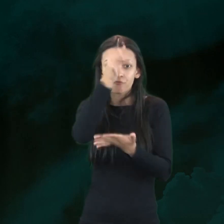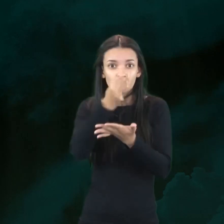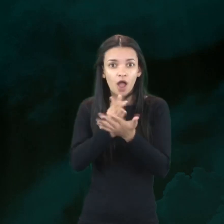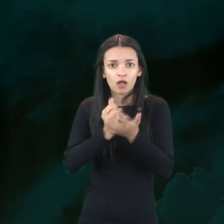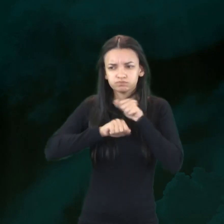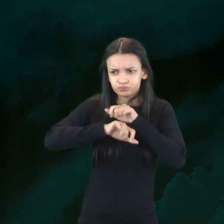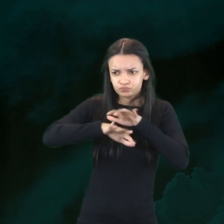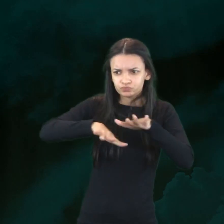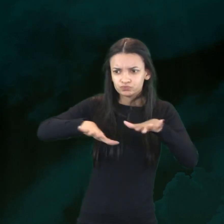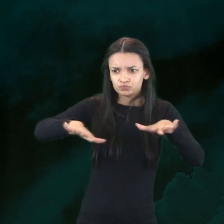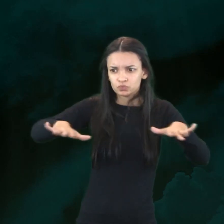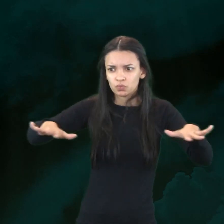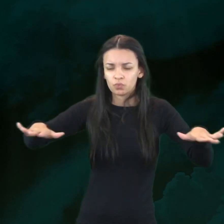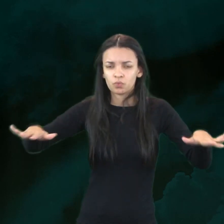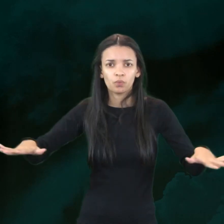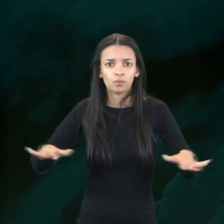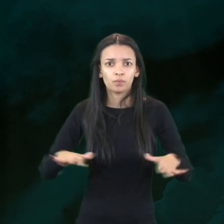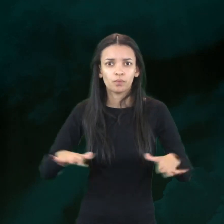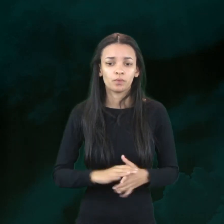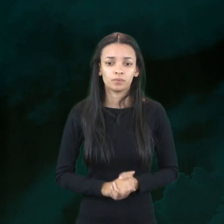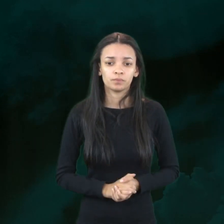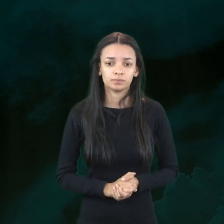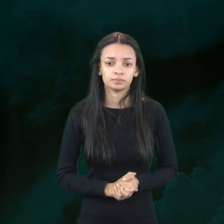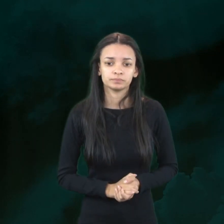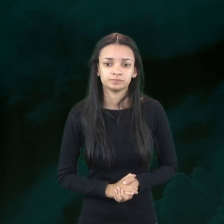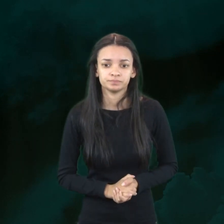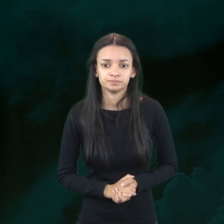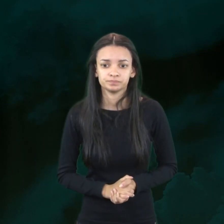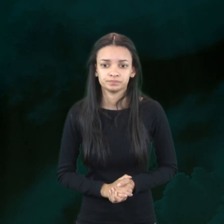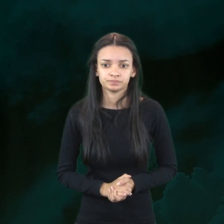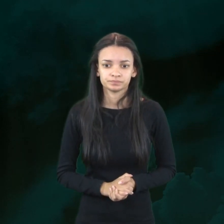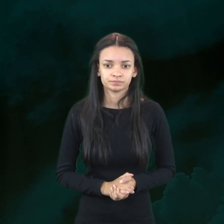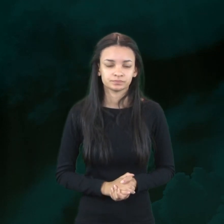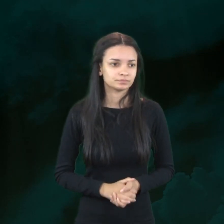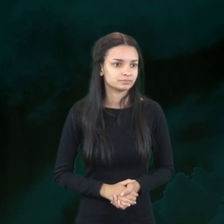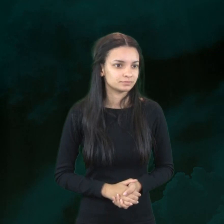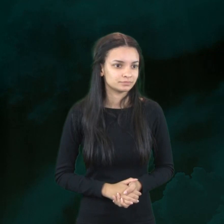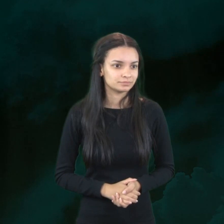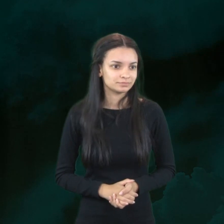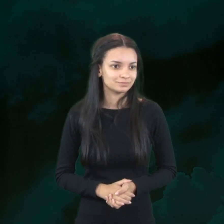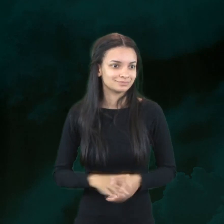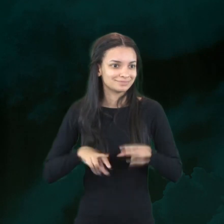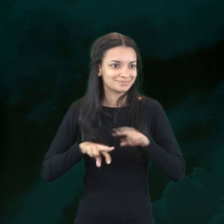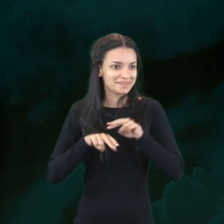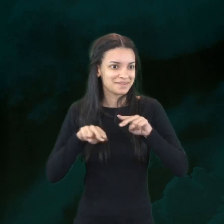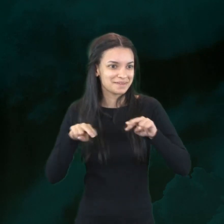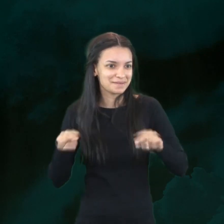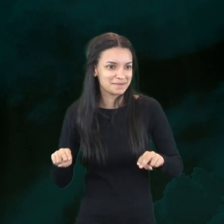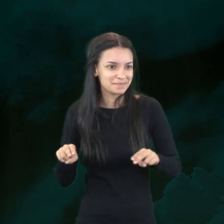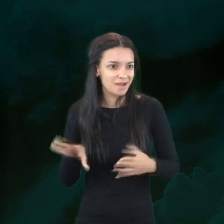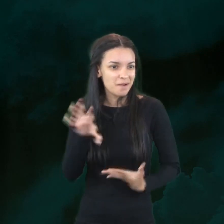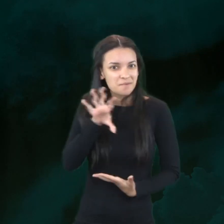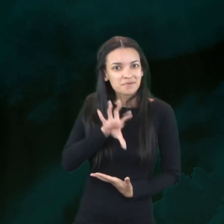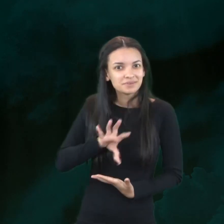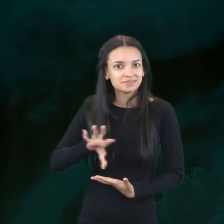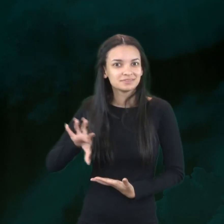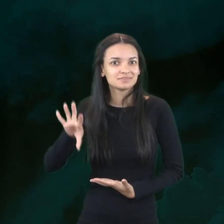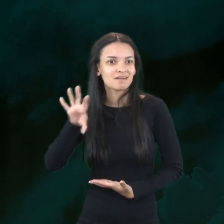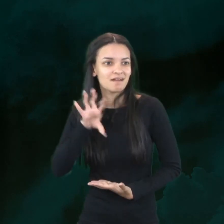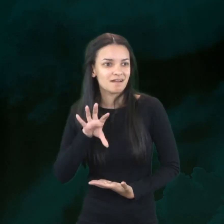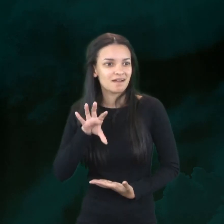a tal ponto que não temos necessidade de acrescentar coisa alguma. Irmãos, a maneira como essa